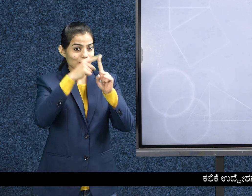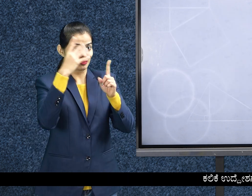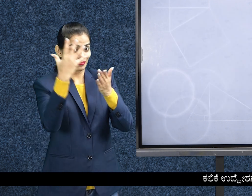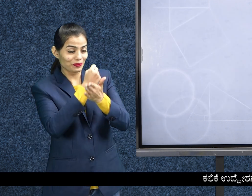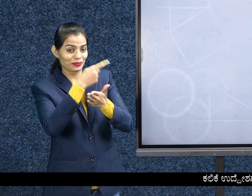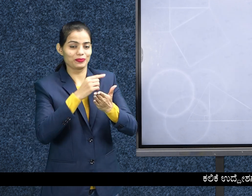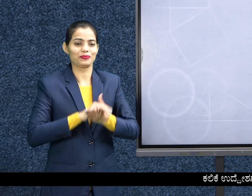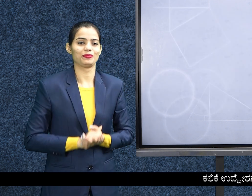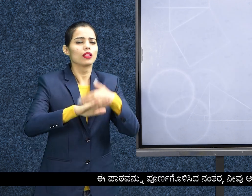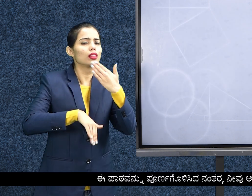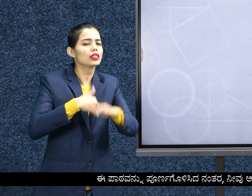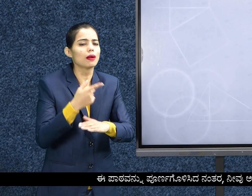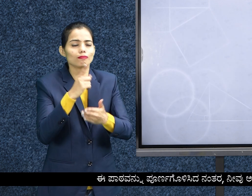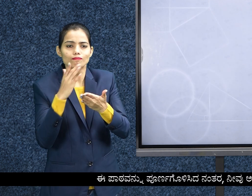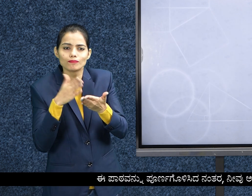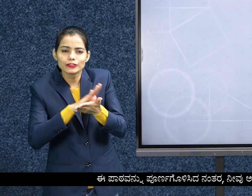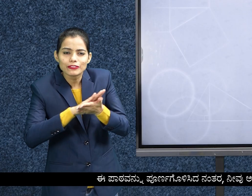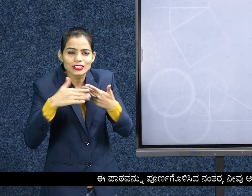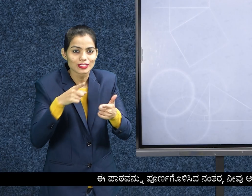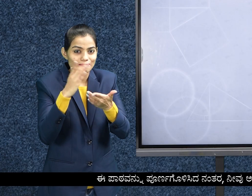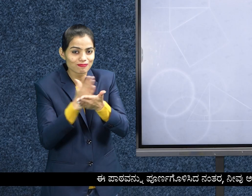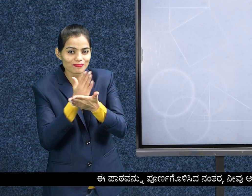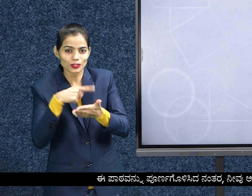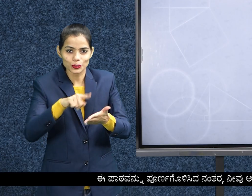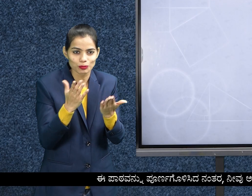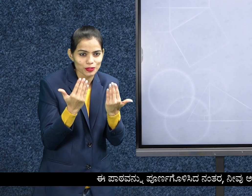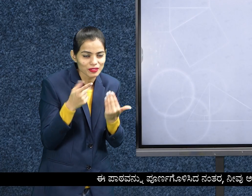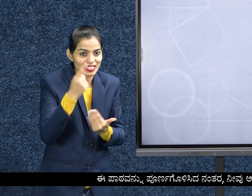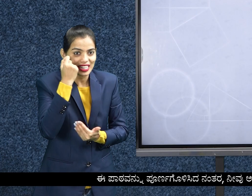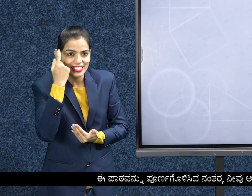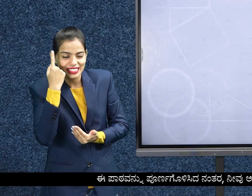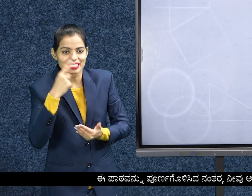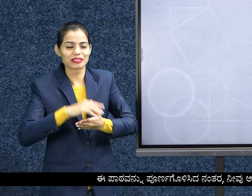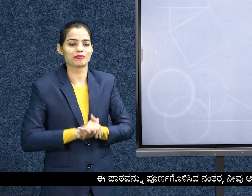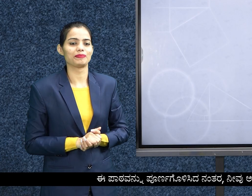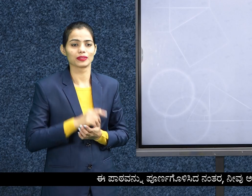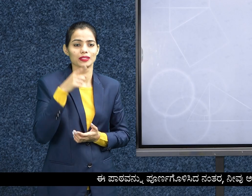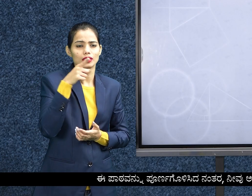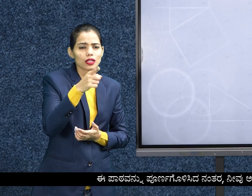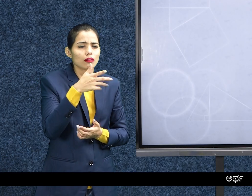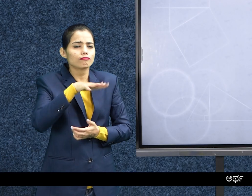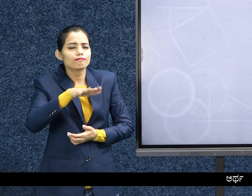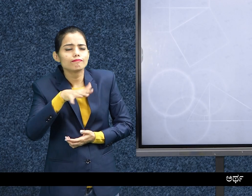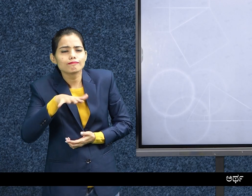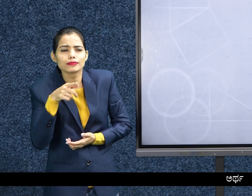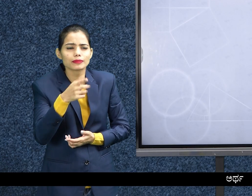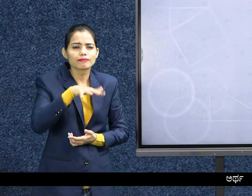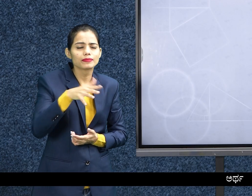ಕಲಿಕೆಯ ಉದ್ದೇಶಗಳು: ಈ ಪಾಠವನ್ನ ಪೂರ್ಣಗೊಳಿಸಿದ ನಂತರ ನೀವು ಅರ್ಥ ಮಾಡಿಕೊಳ್ಳಲು ಸಾಧ್ಯವಾಗುತ್ತೆ.